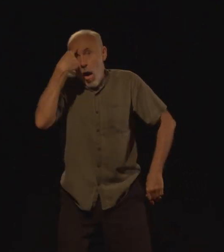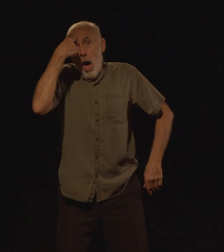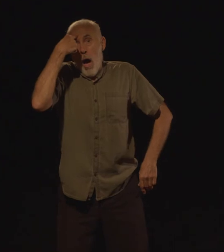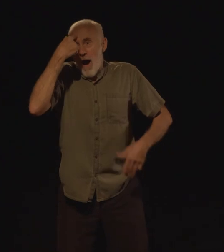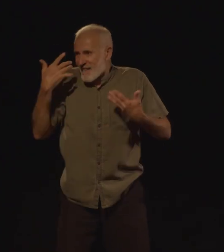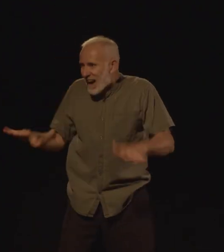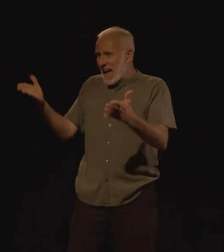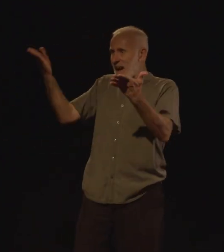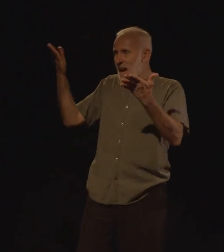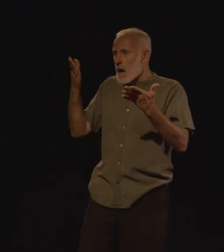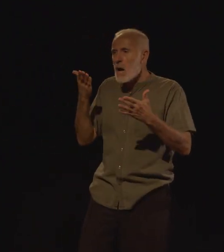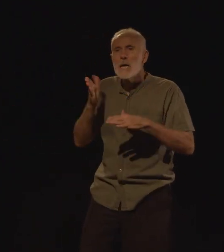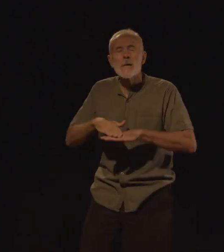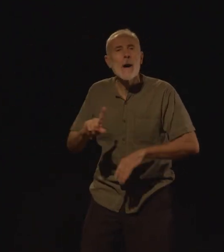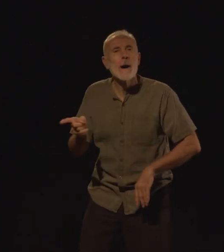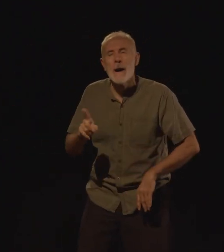Un rhinocéros cuirassé.